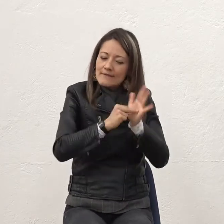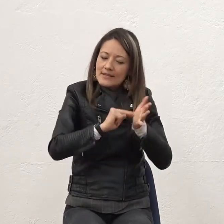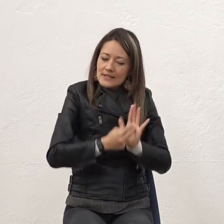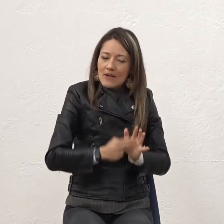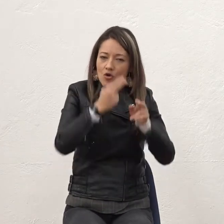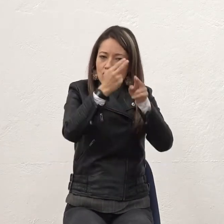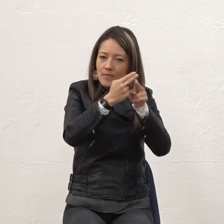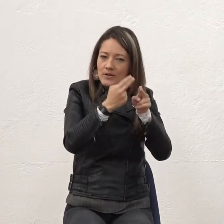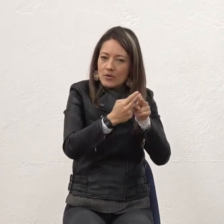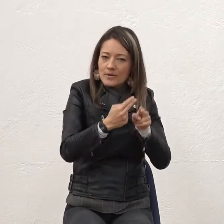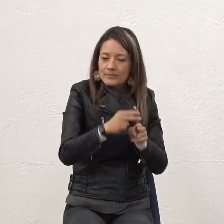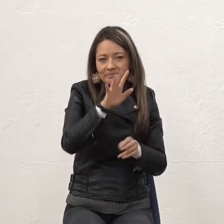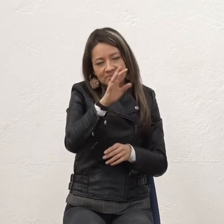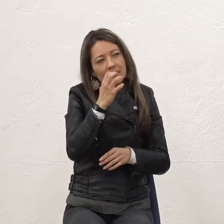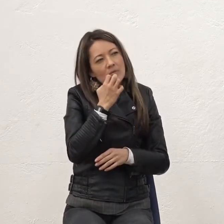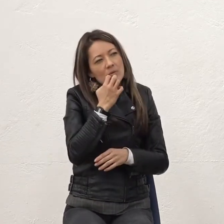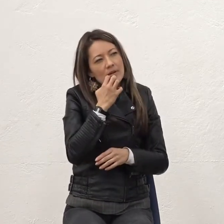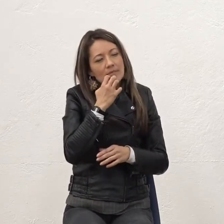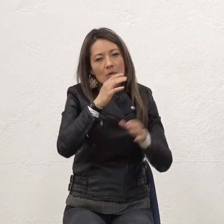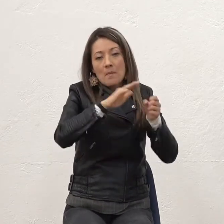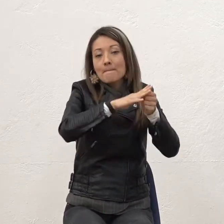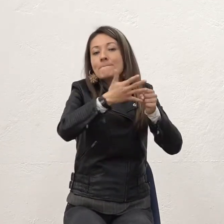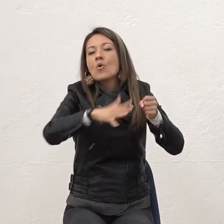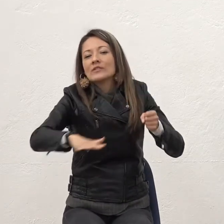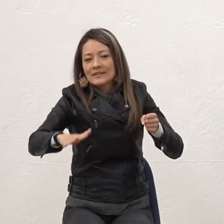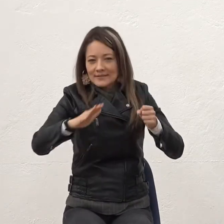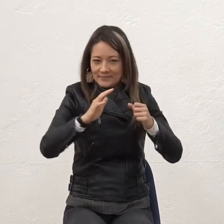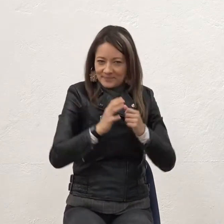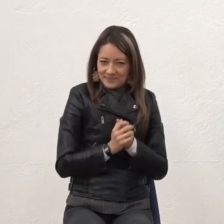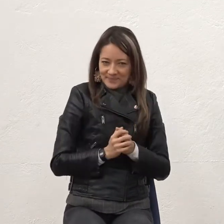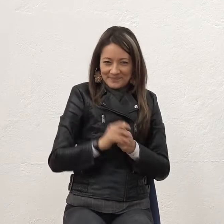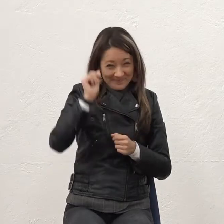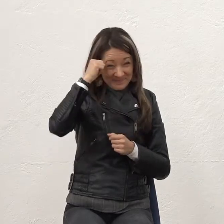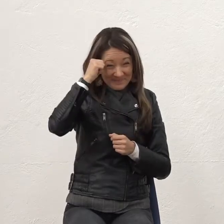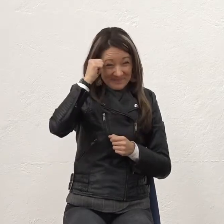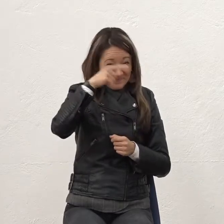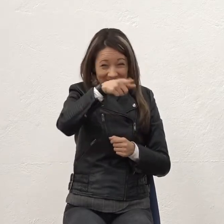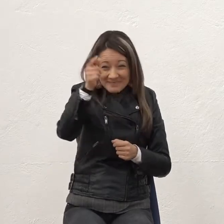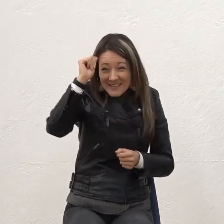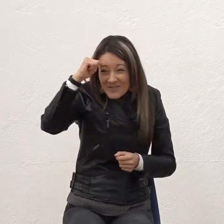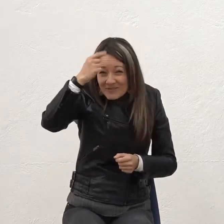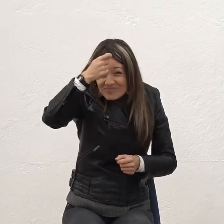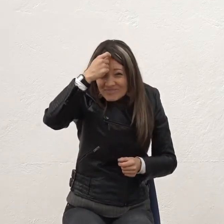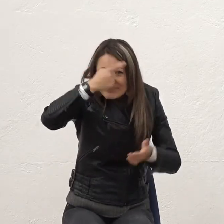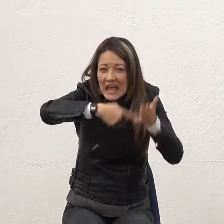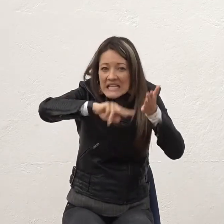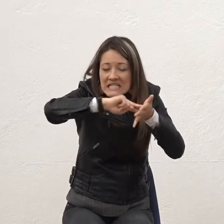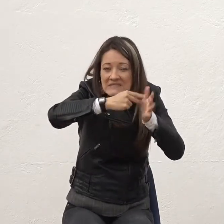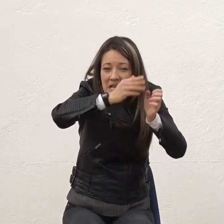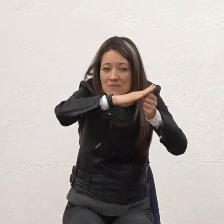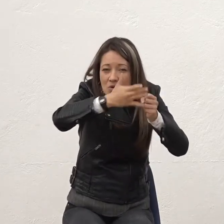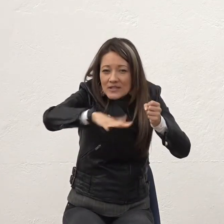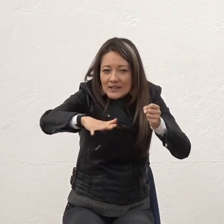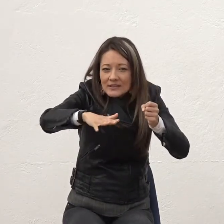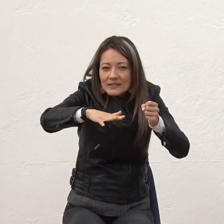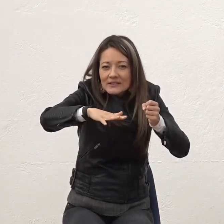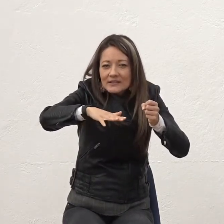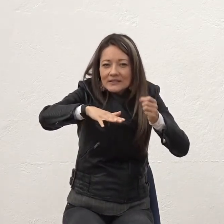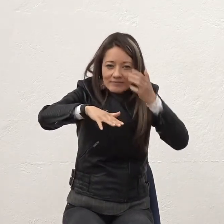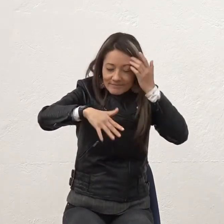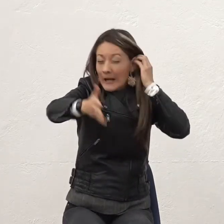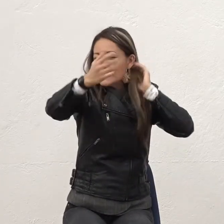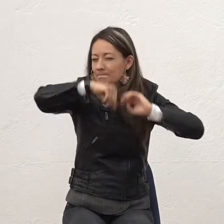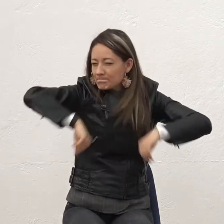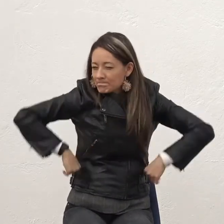nombres también. Por ejemplo, Moisés, ¿cierto? ¿Se acuerda alguien qué significa Moisés? Ay, estuvieran